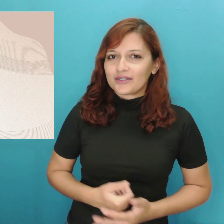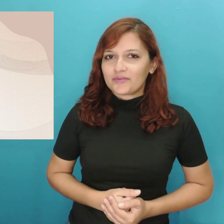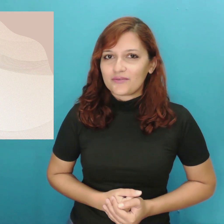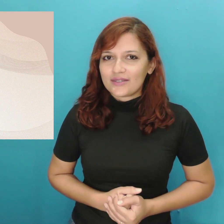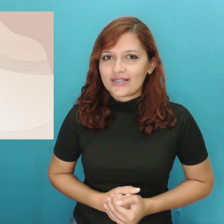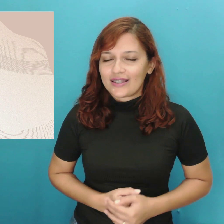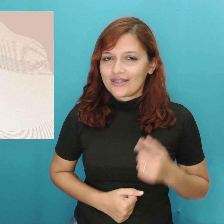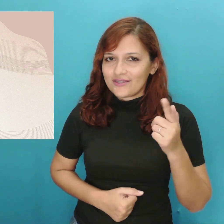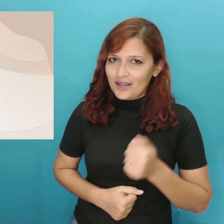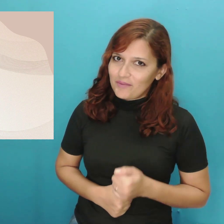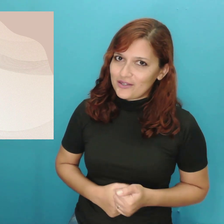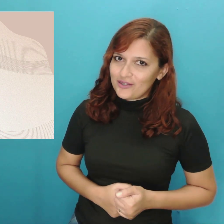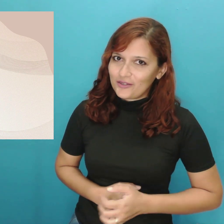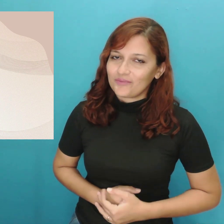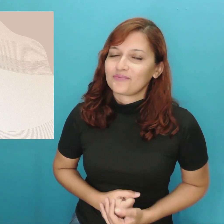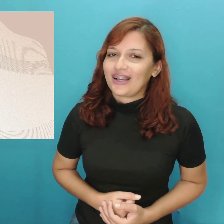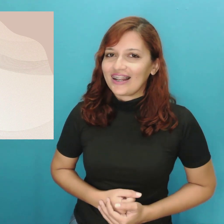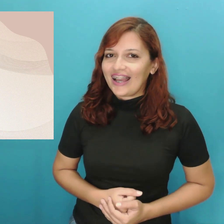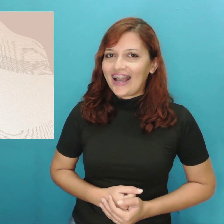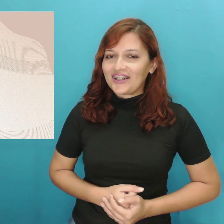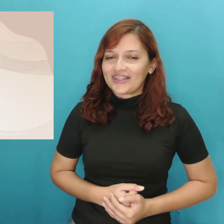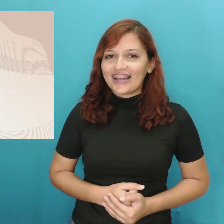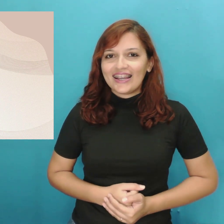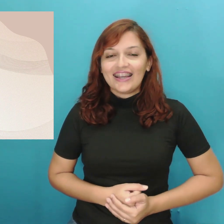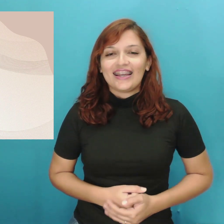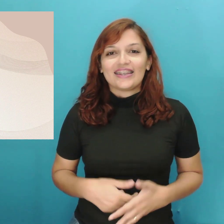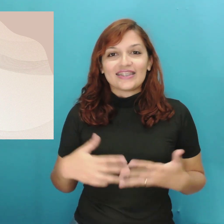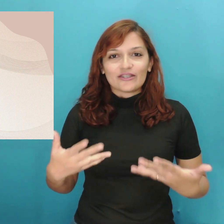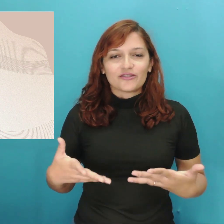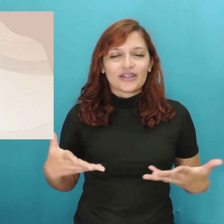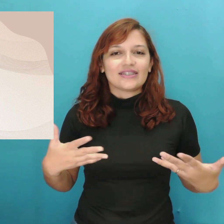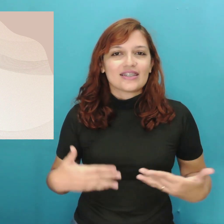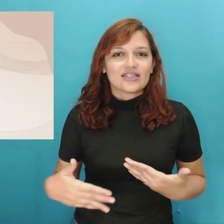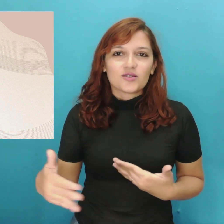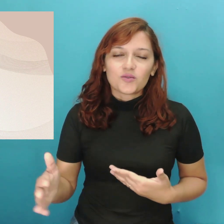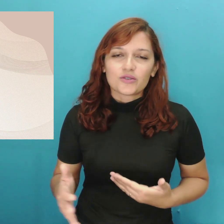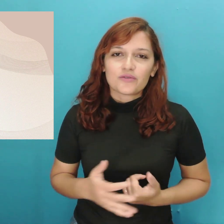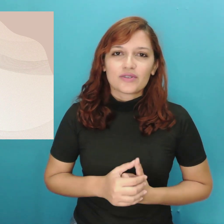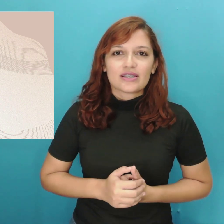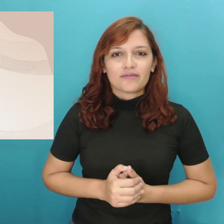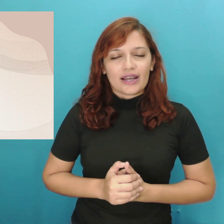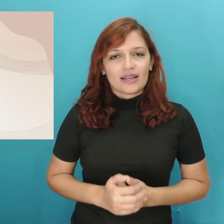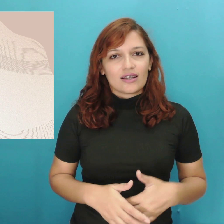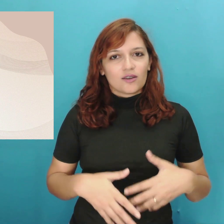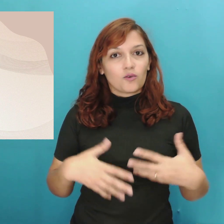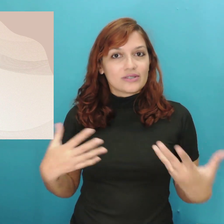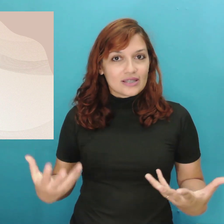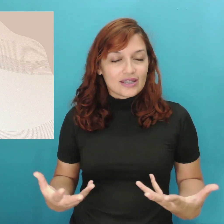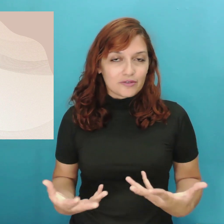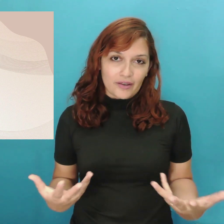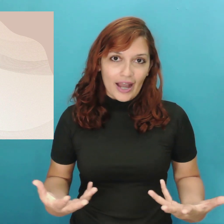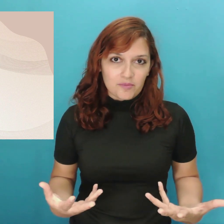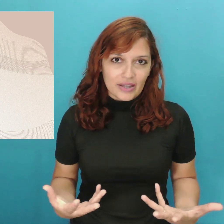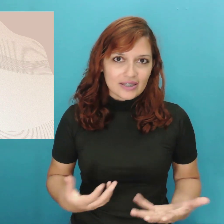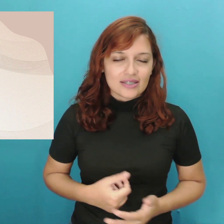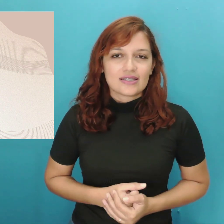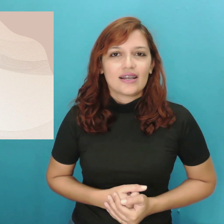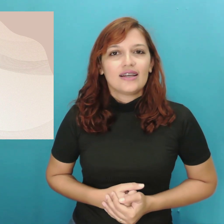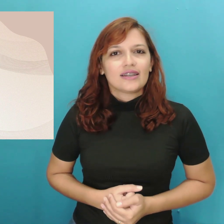para você. Já imaginou? Legal, né? Então, durante esse curso, você vai conseguir ferramentas que vão